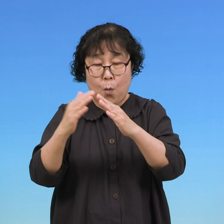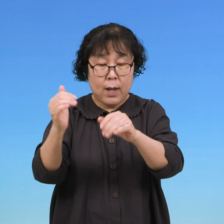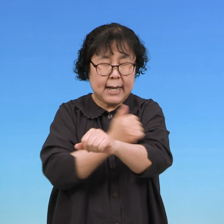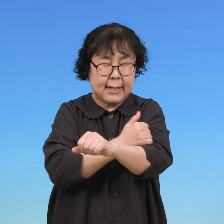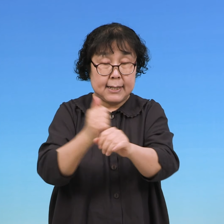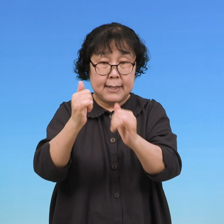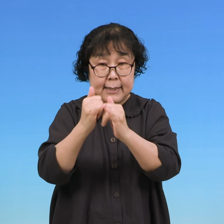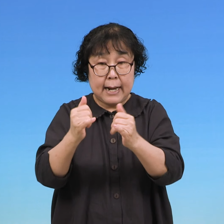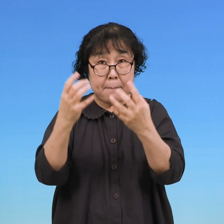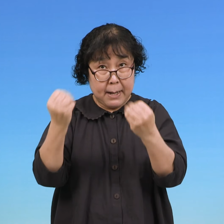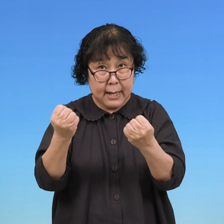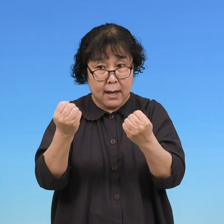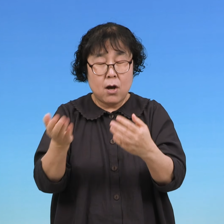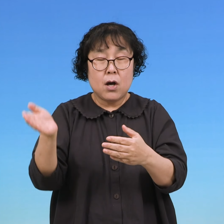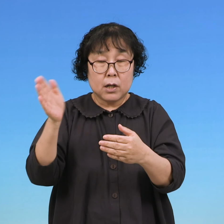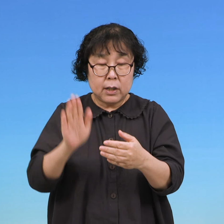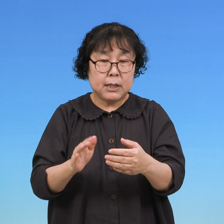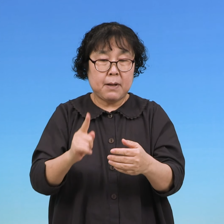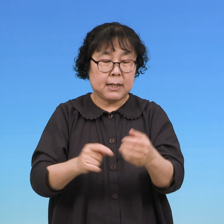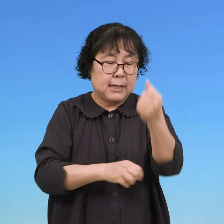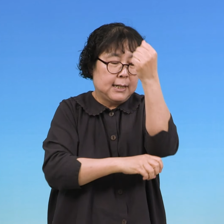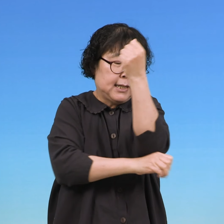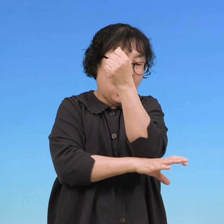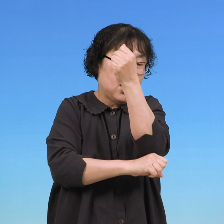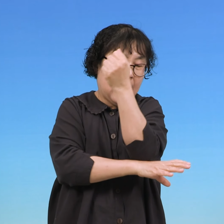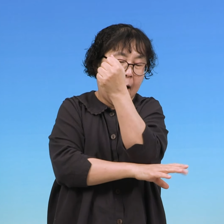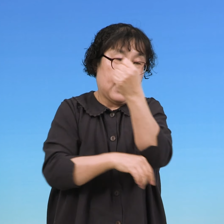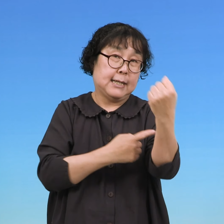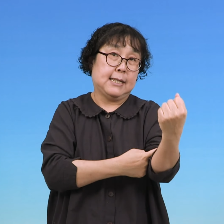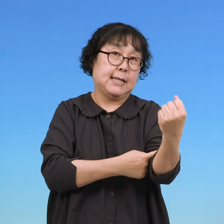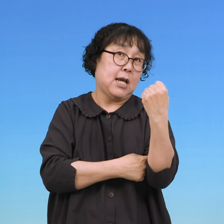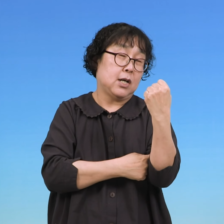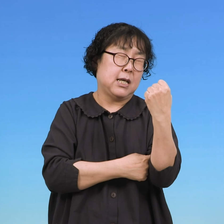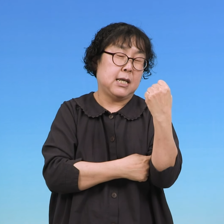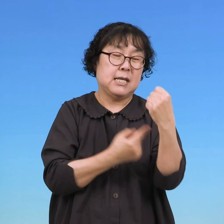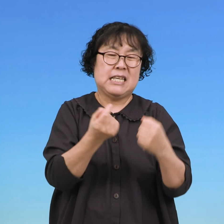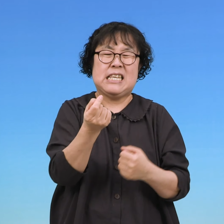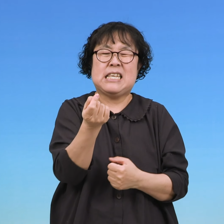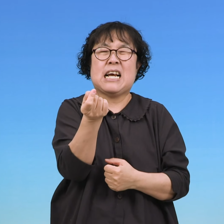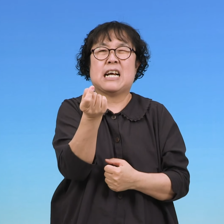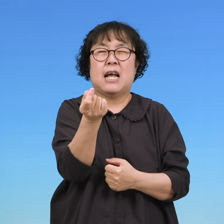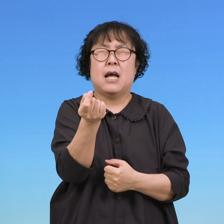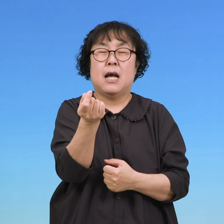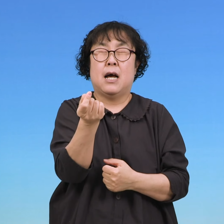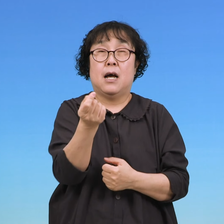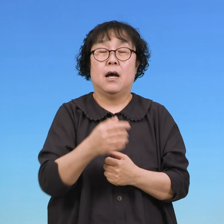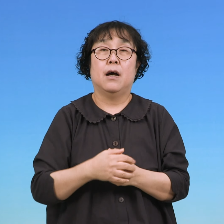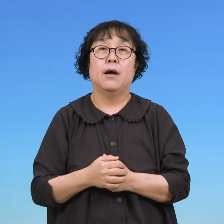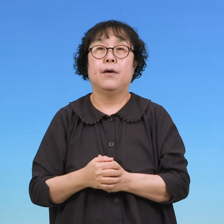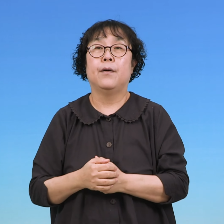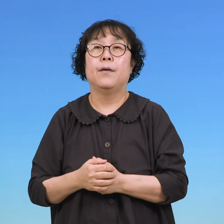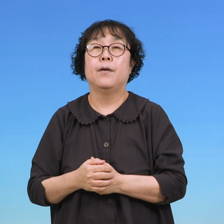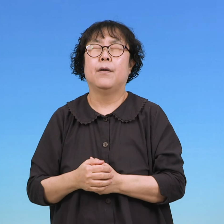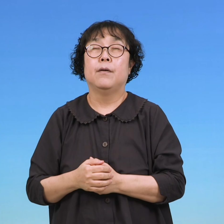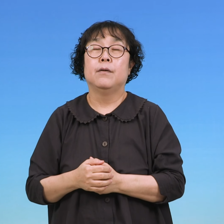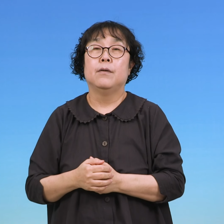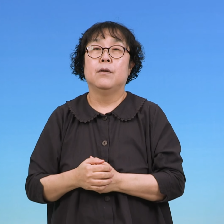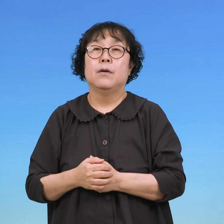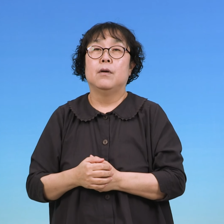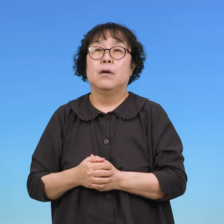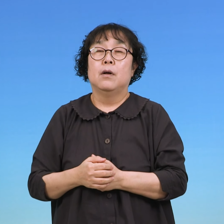영향력이 미미한 것을 가리키는 말이다. 천만 성도라고 자랑 더 이상 안 하시죠 요새는? 천만이면 무슨